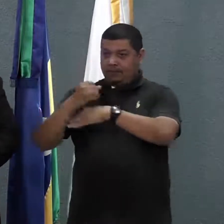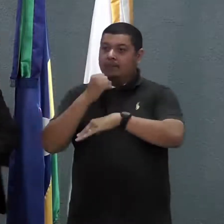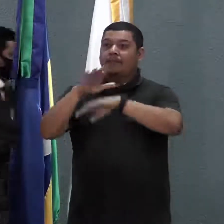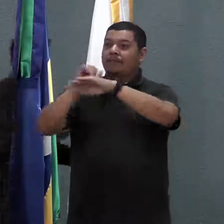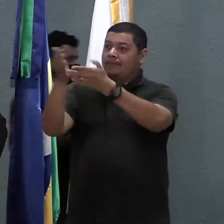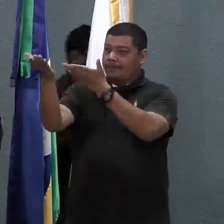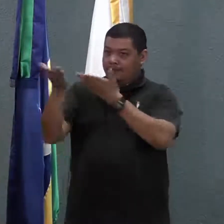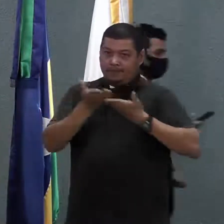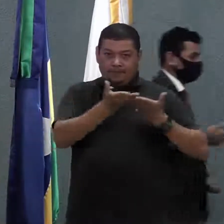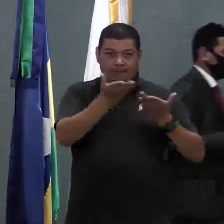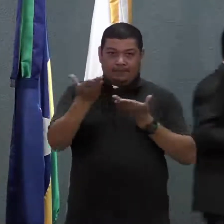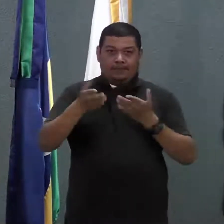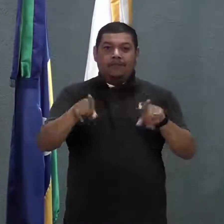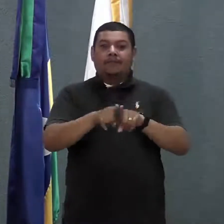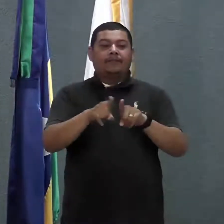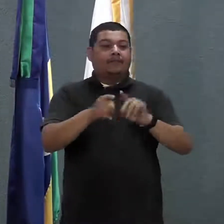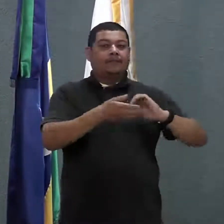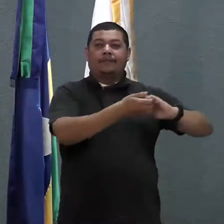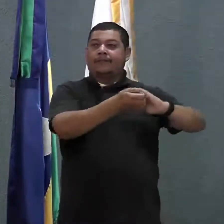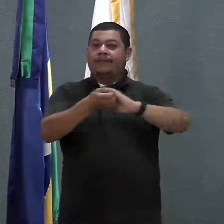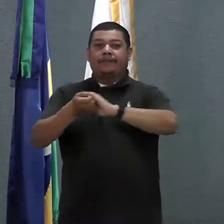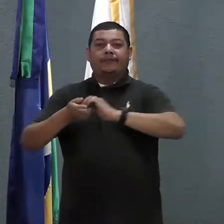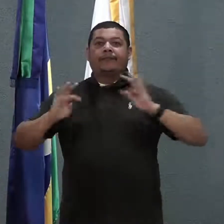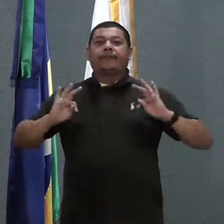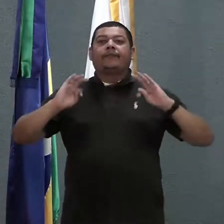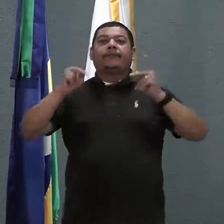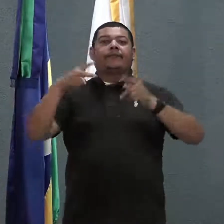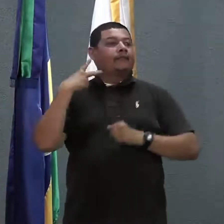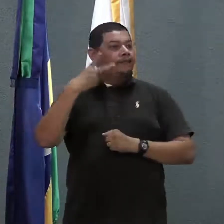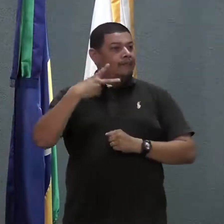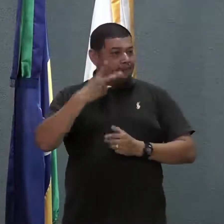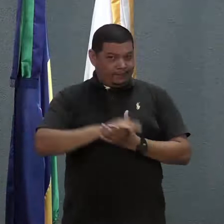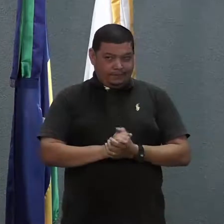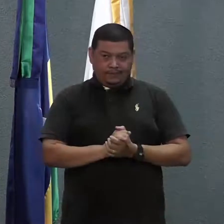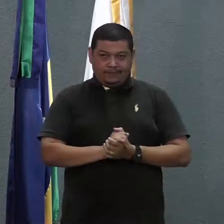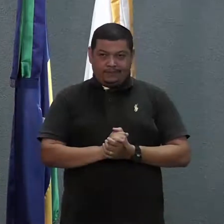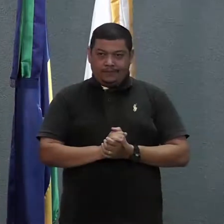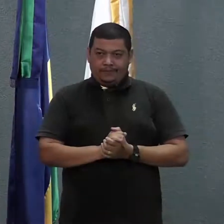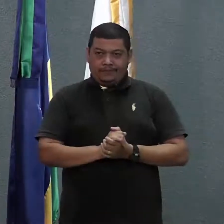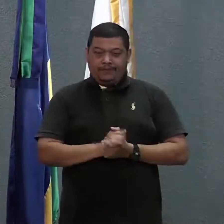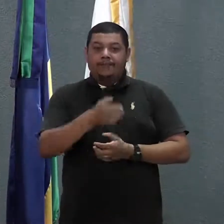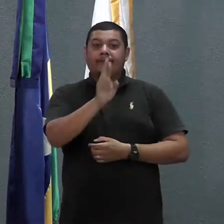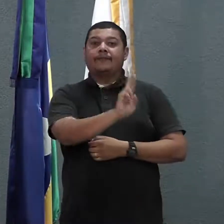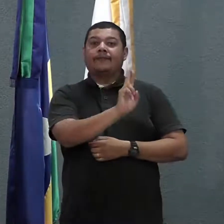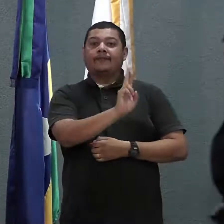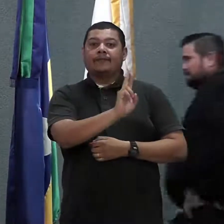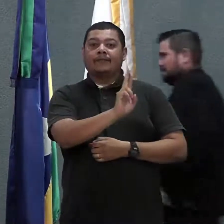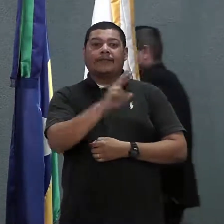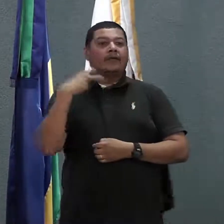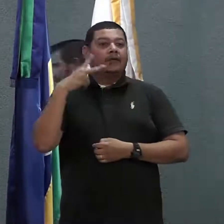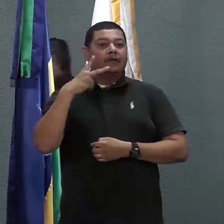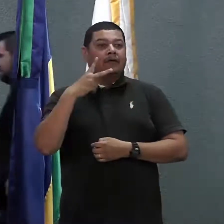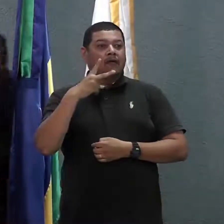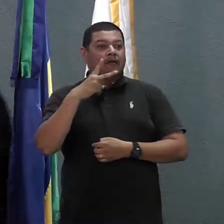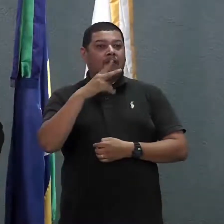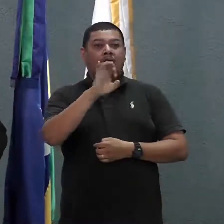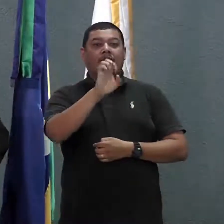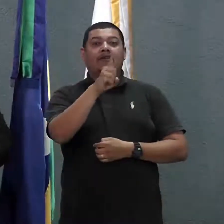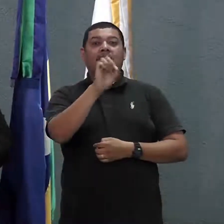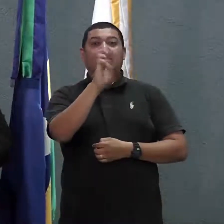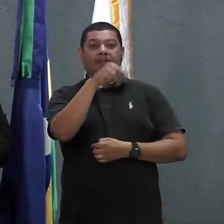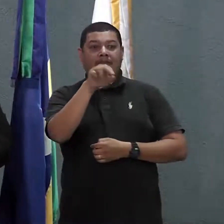bem-vindos, cumprimentar também a todos os vereadores, em nome do vereador Edmar